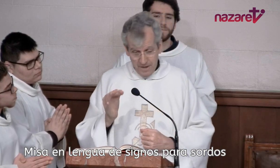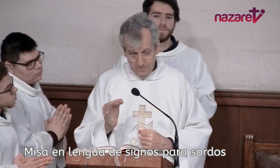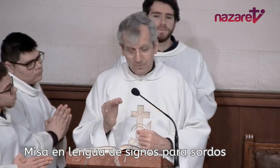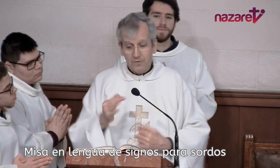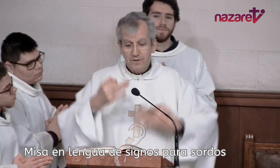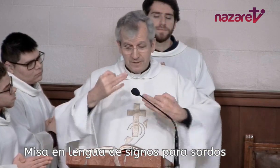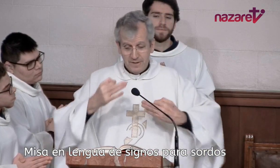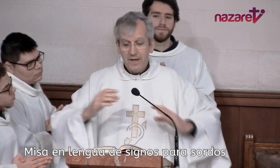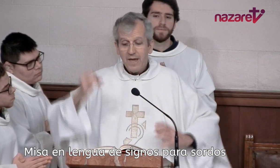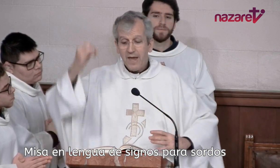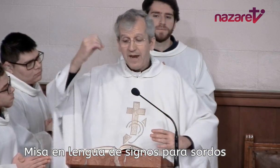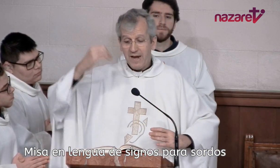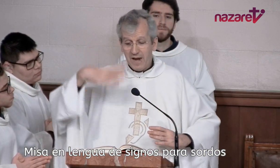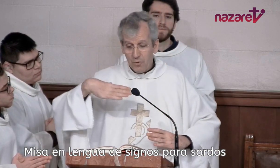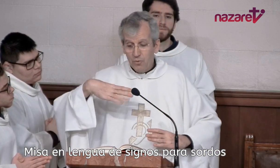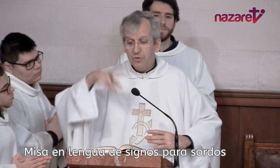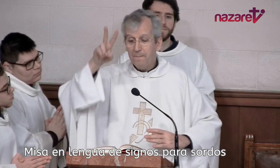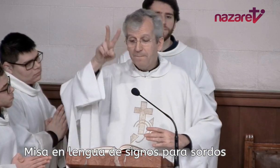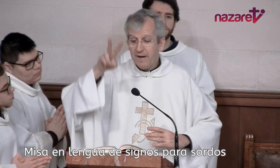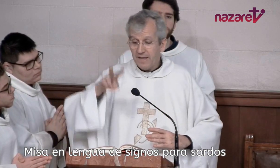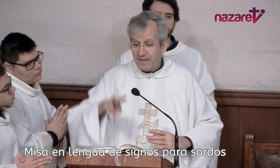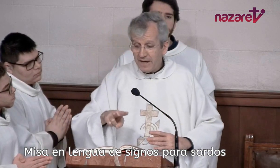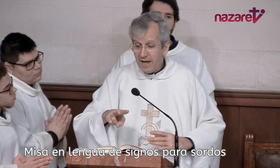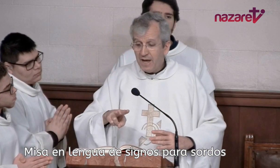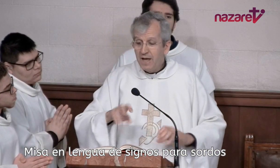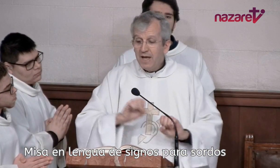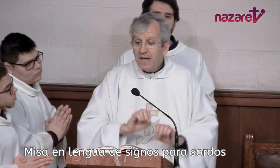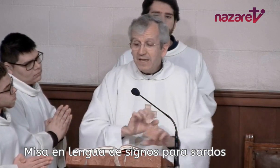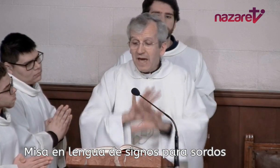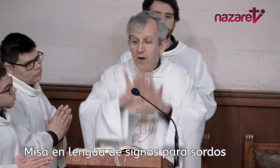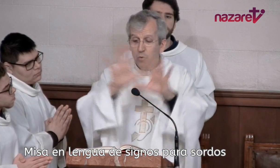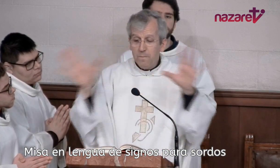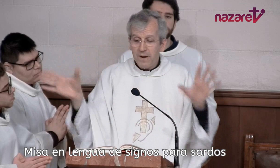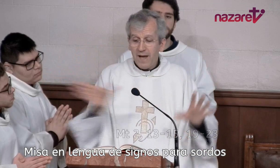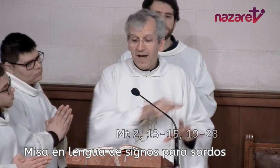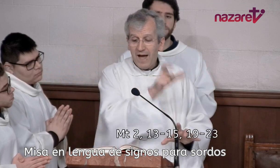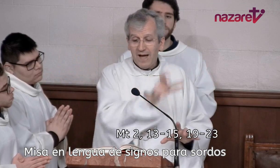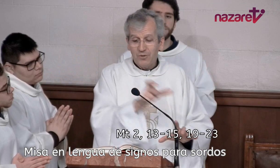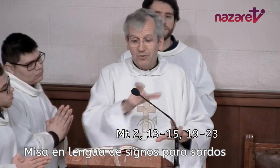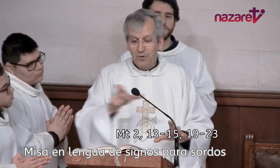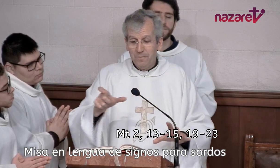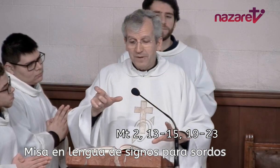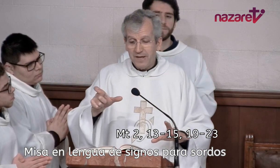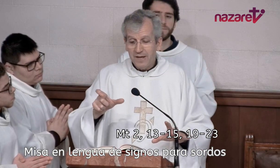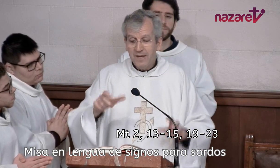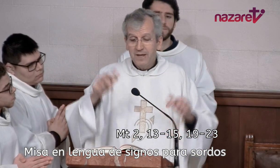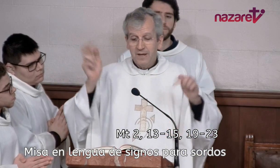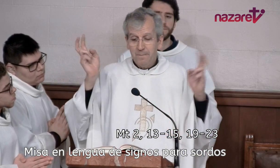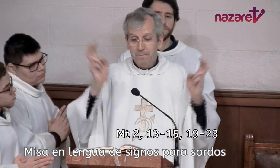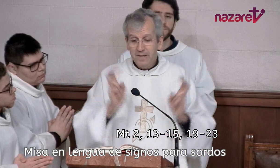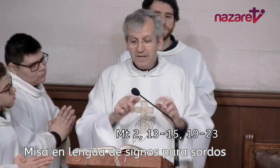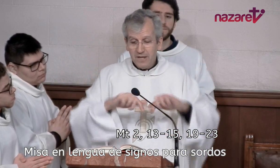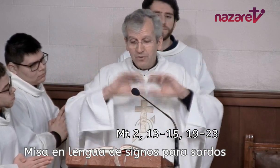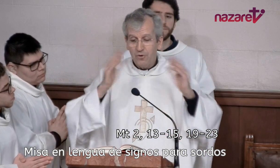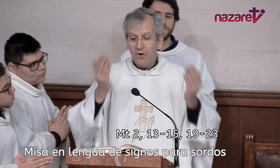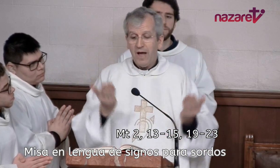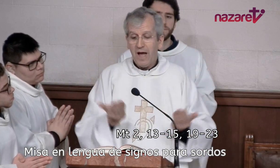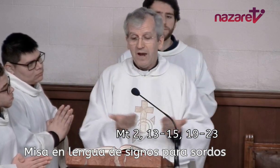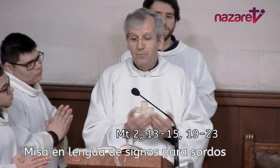Verbo era la luz verdadera que alumbra a todo hombre, viniendo al